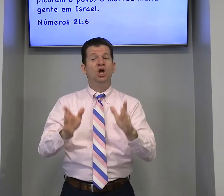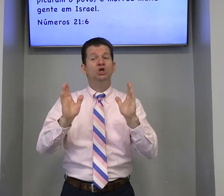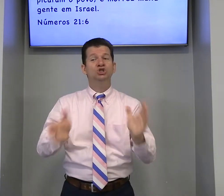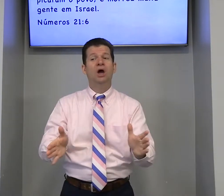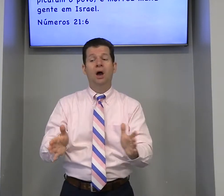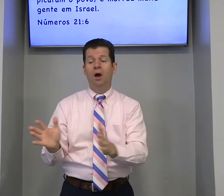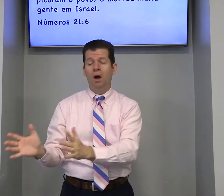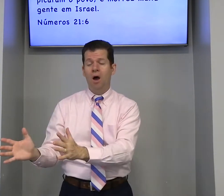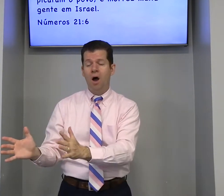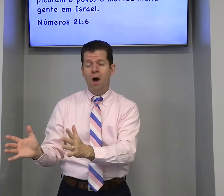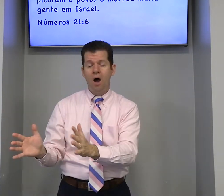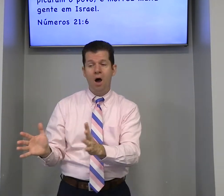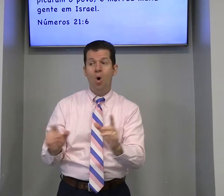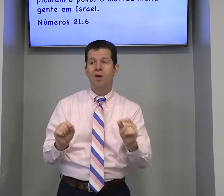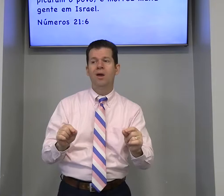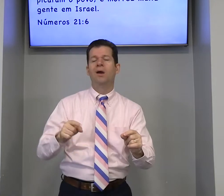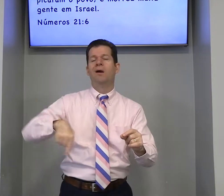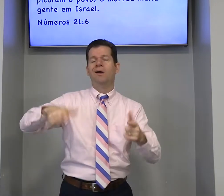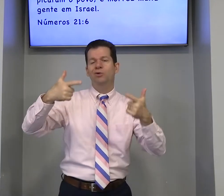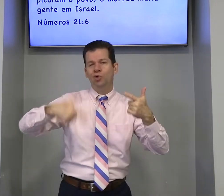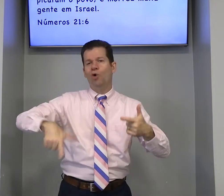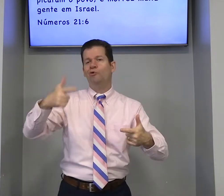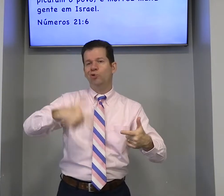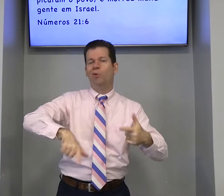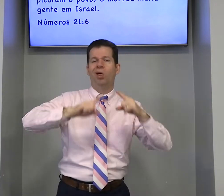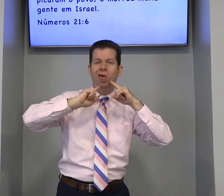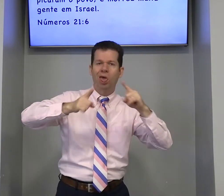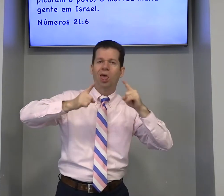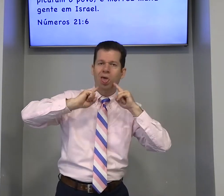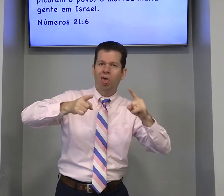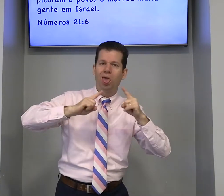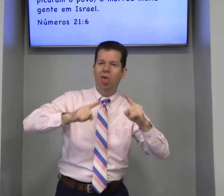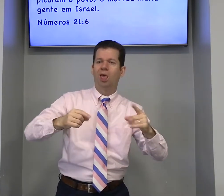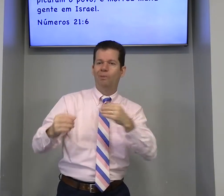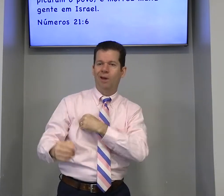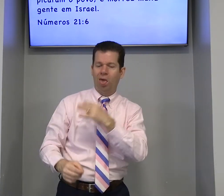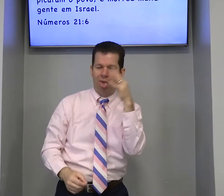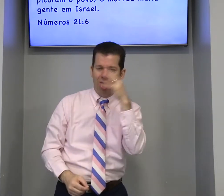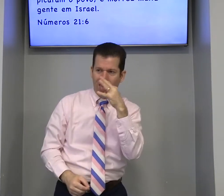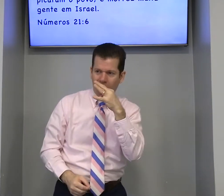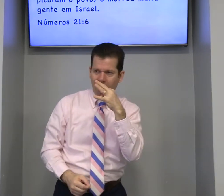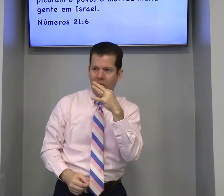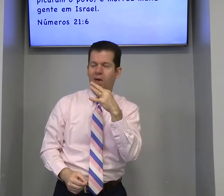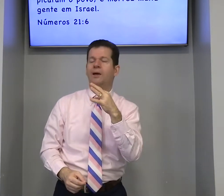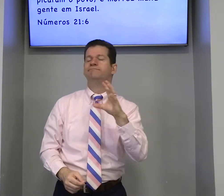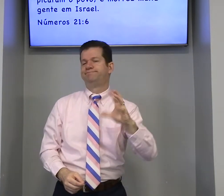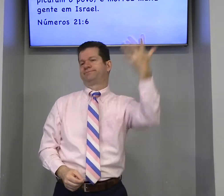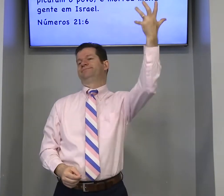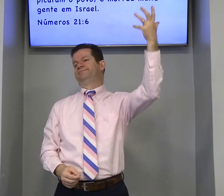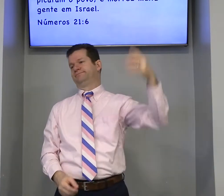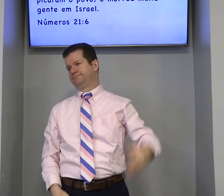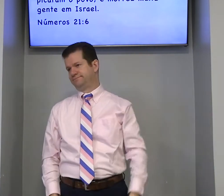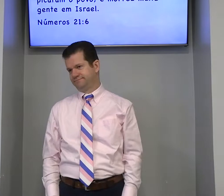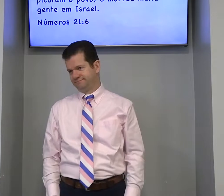Não. Mas, por causa do pecado, de novo, esse pecado de reclamação